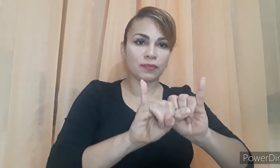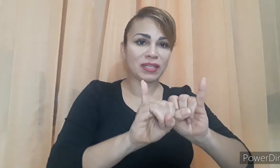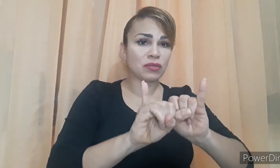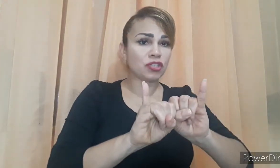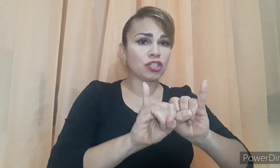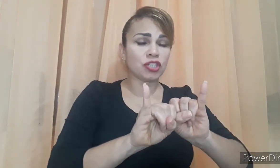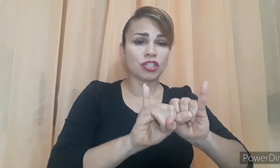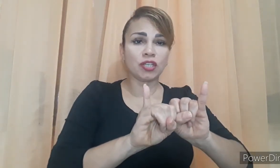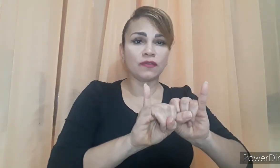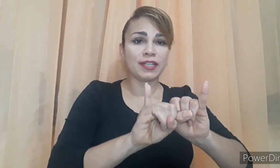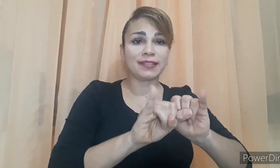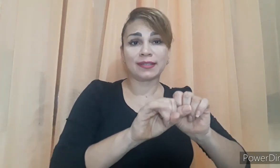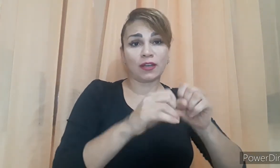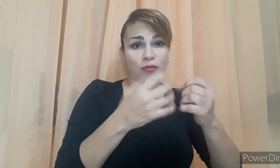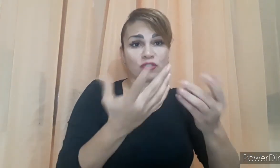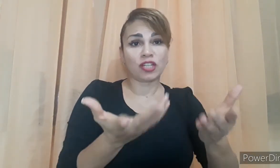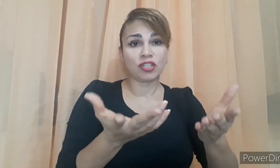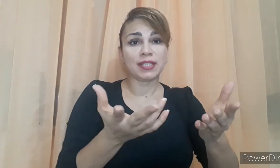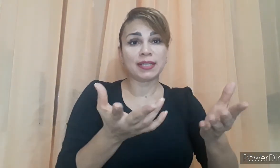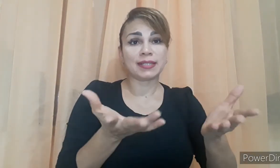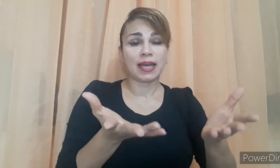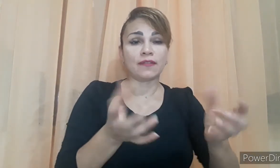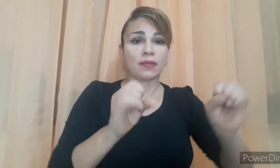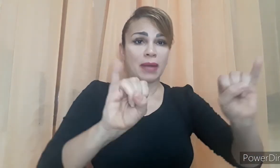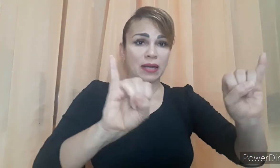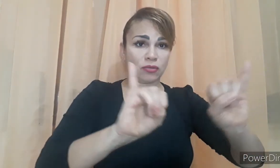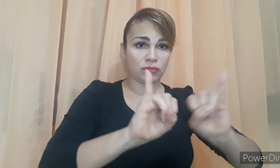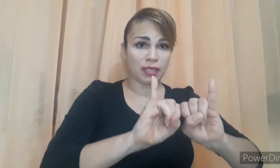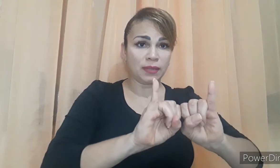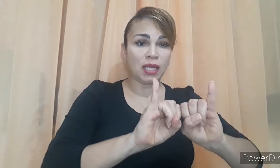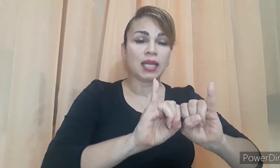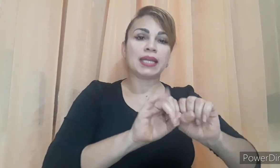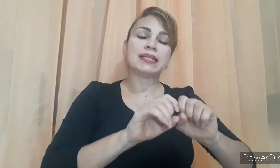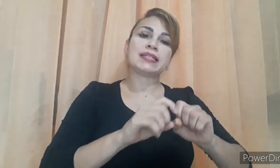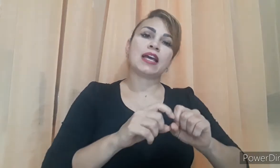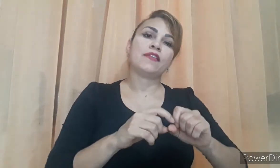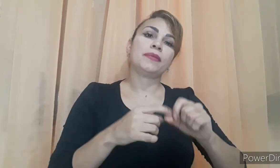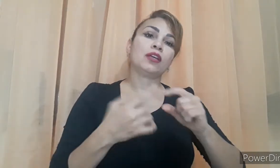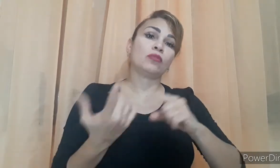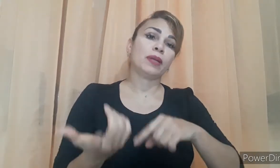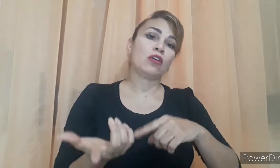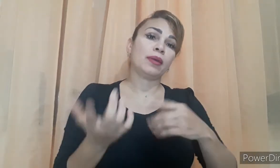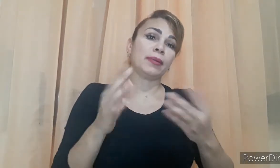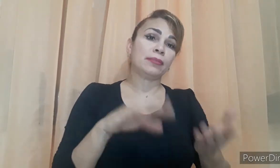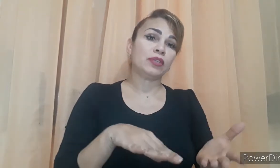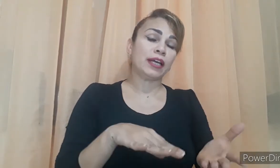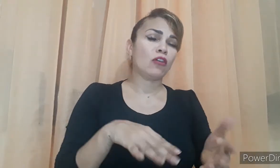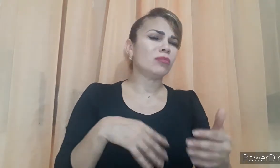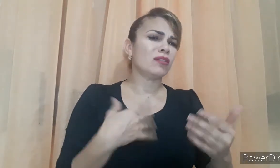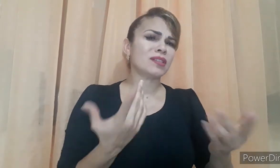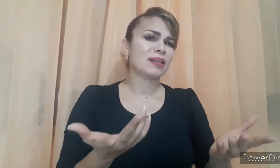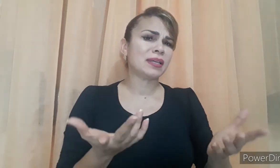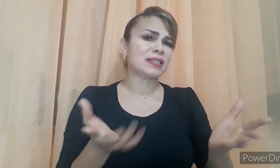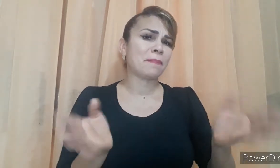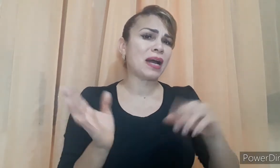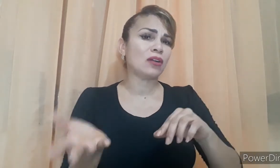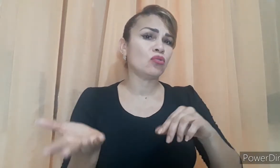mas o adjetivo, como já disse, ele serve magro, né? Ele serve tanto para homem e para mulher. Como que eu vou saber se é magro ou